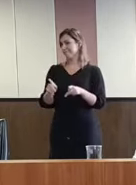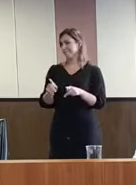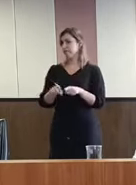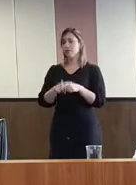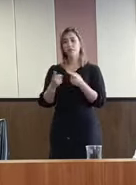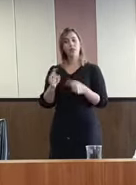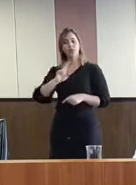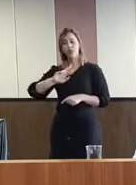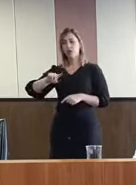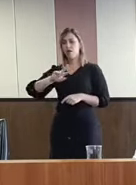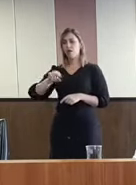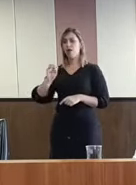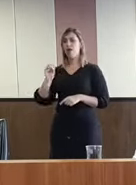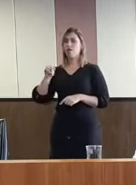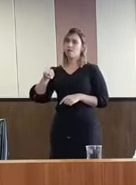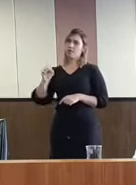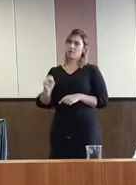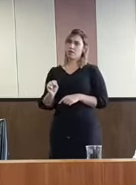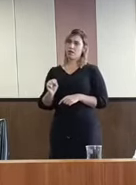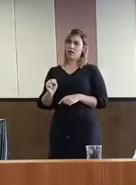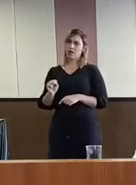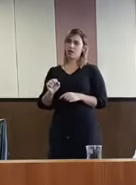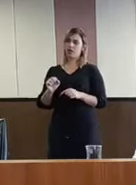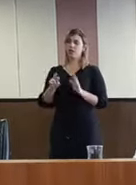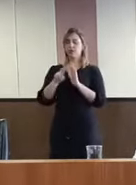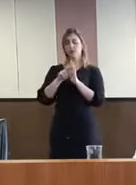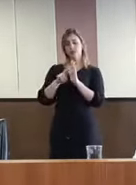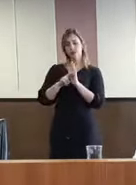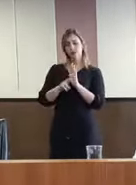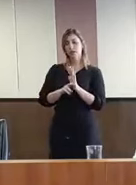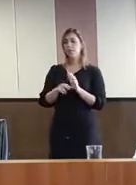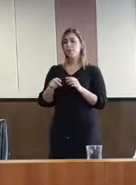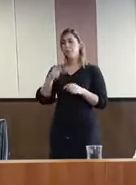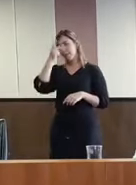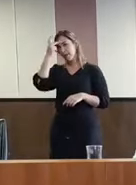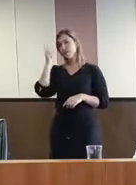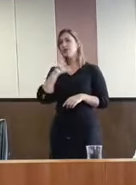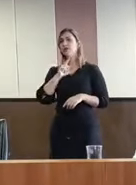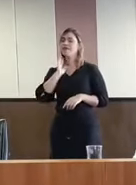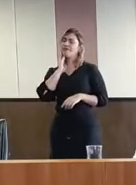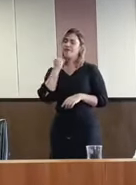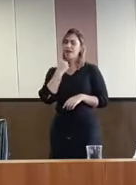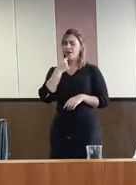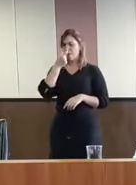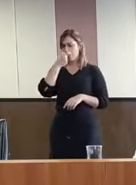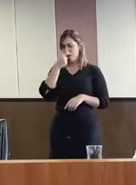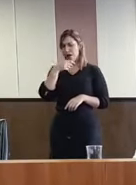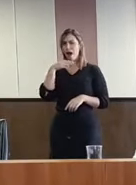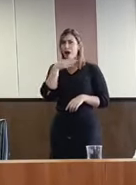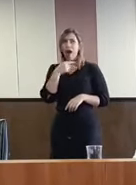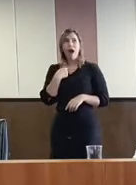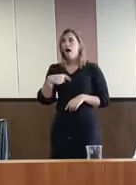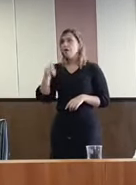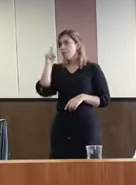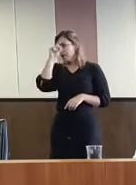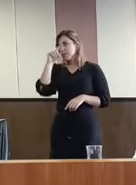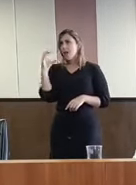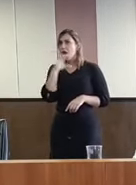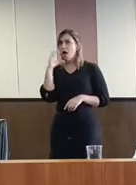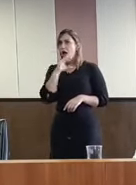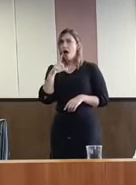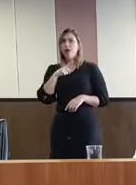essa a recomendação do Ministério da Saúde. As pessoas têm uma pequena febre, têm uma coriza e acham que tem que sair correndo para fazer um teste para